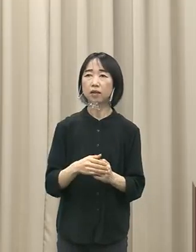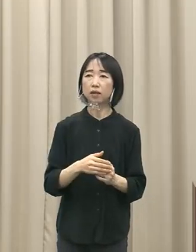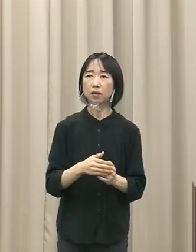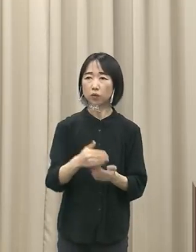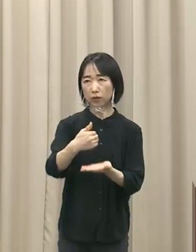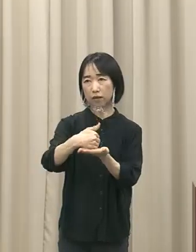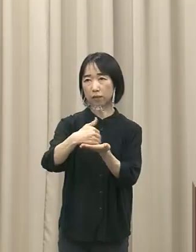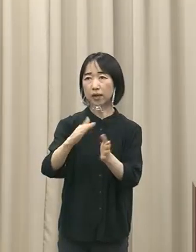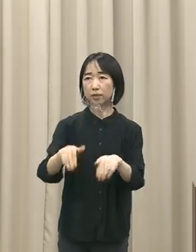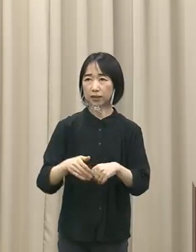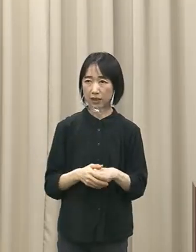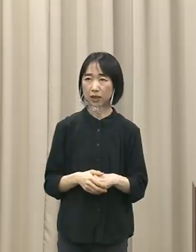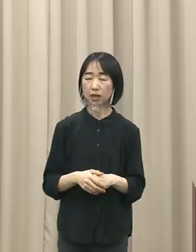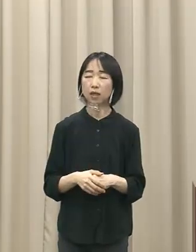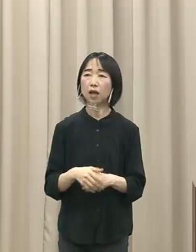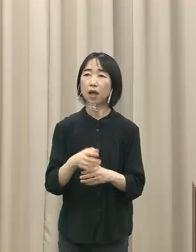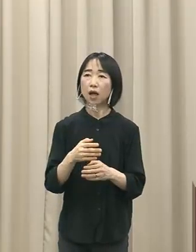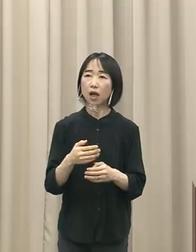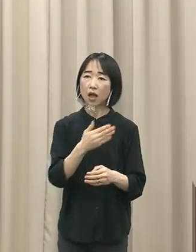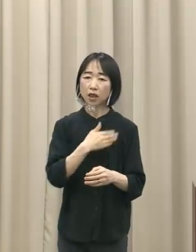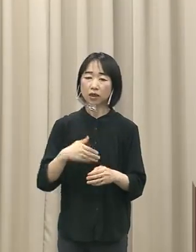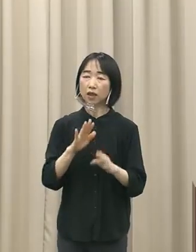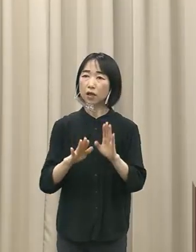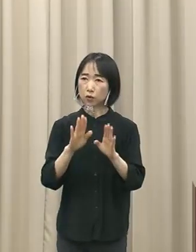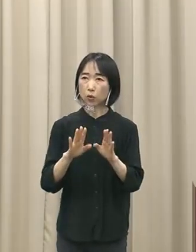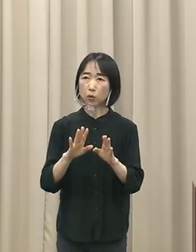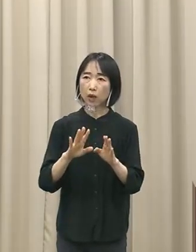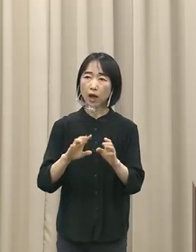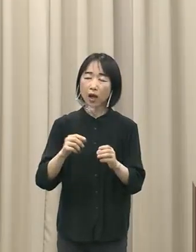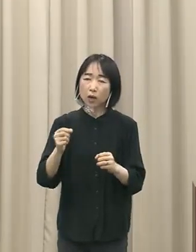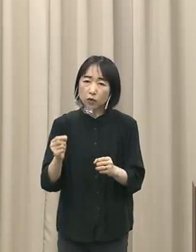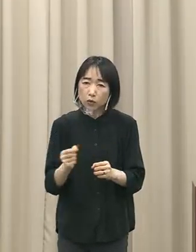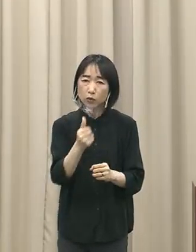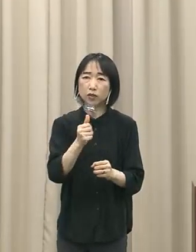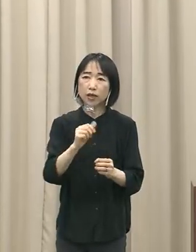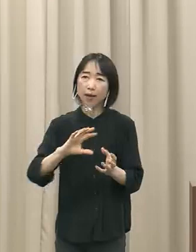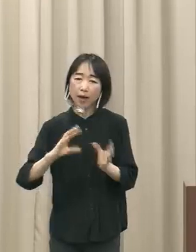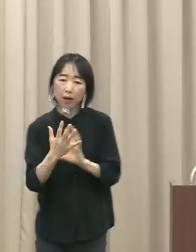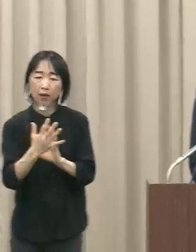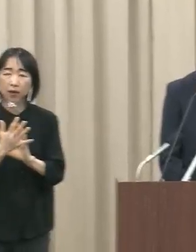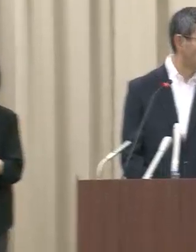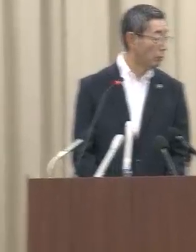その体調が急変して亡くなられたっていう認識でよろしいですか。